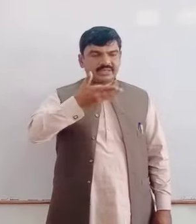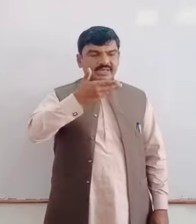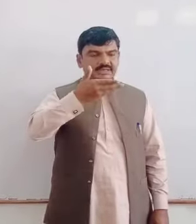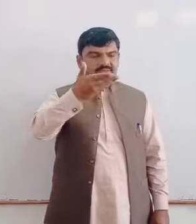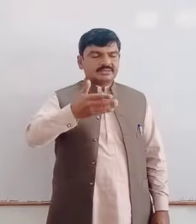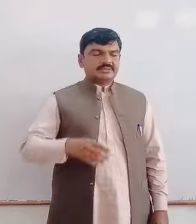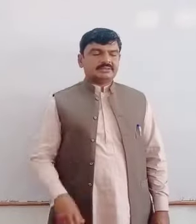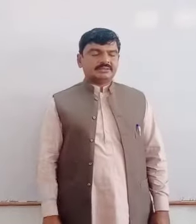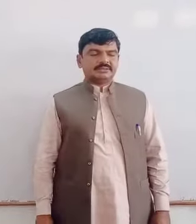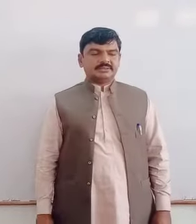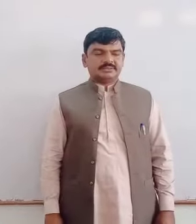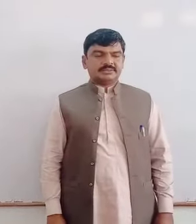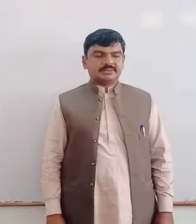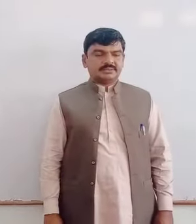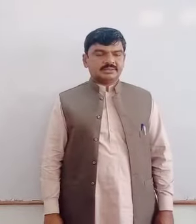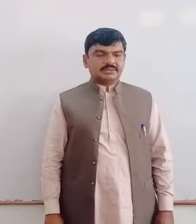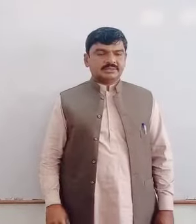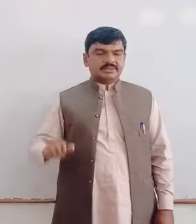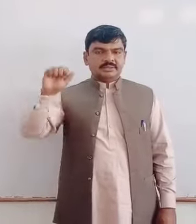नार, ओहद,